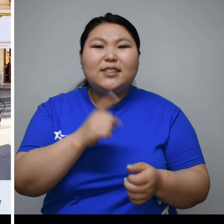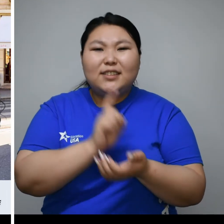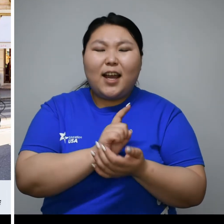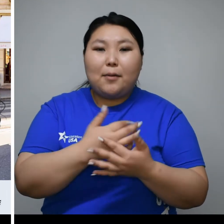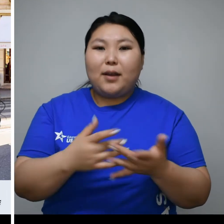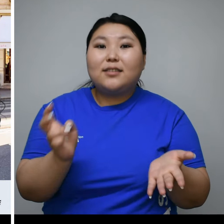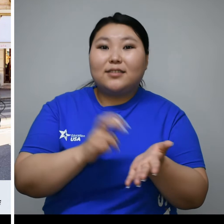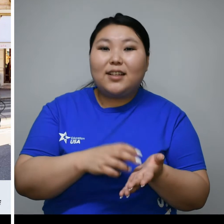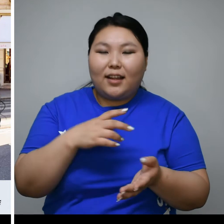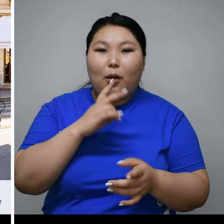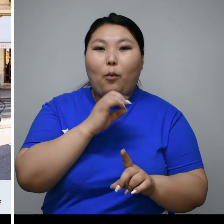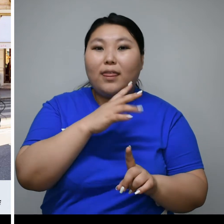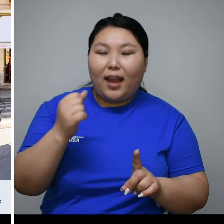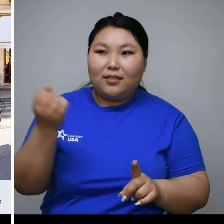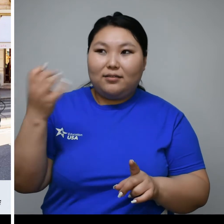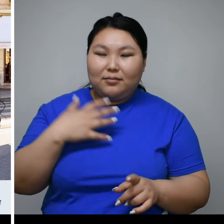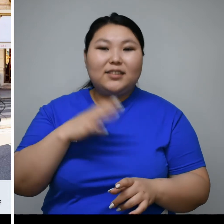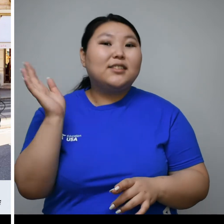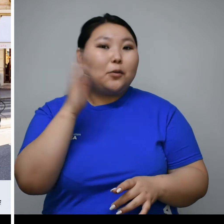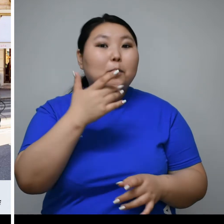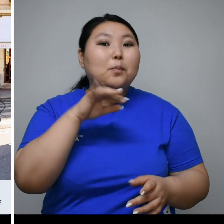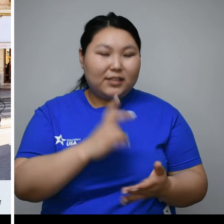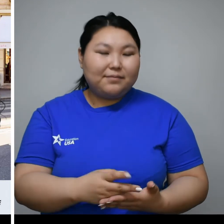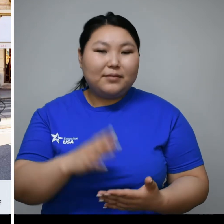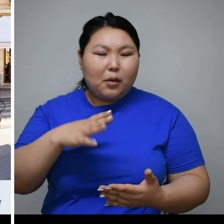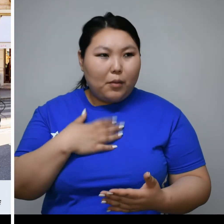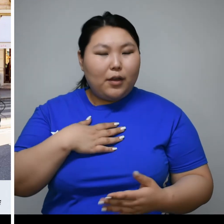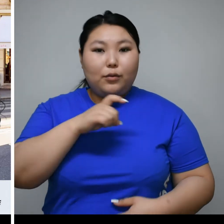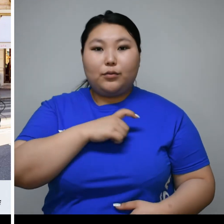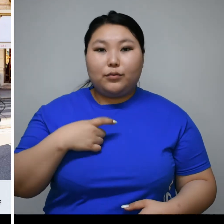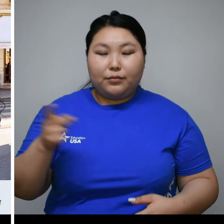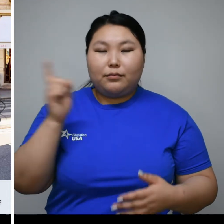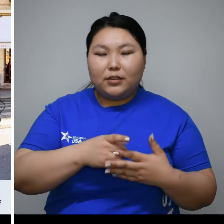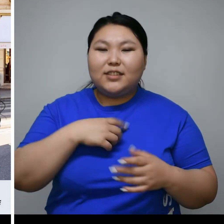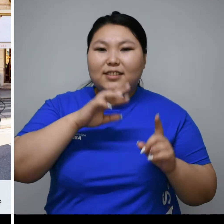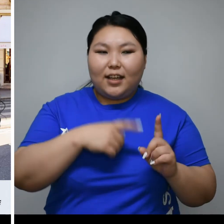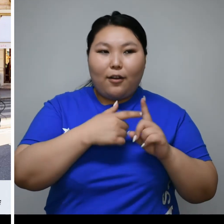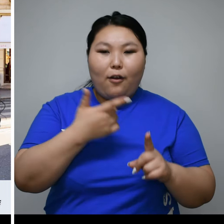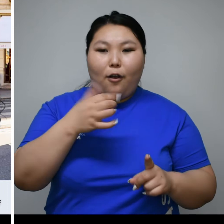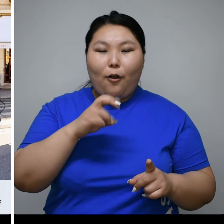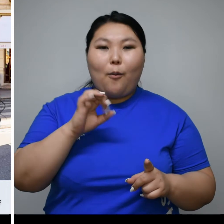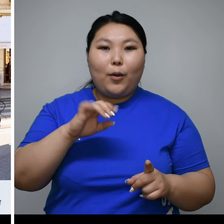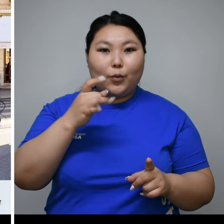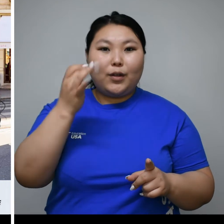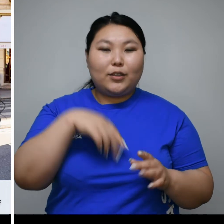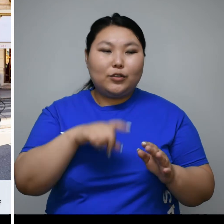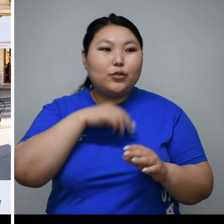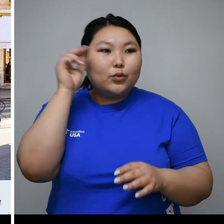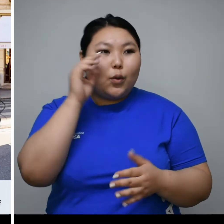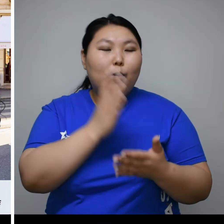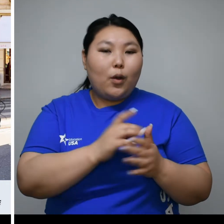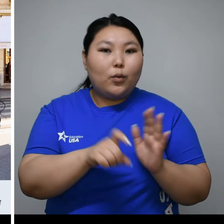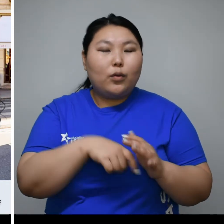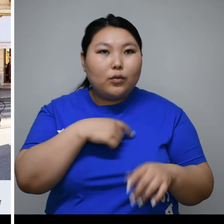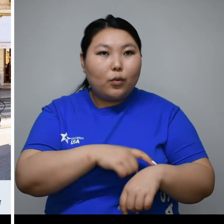Fulbright заавал авлаа ягэрэ намнаа гэ. Тэгээ явуулчихсан байгаа. Тэгээд миний хувьд болохоор яг тэр Global Ugradar